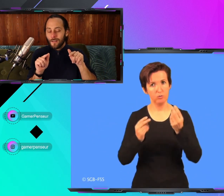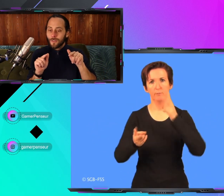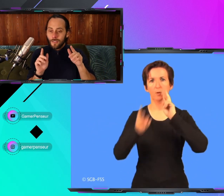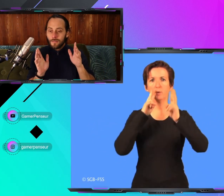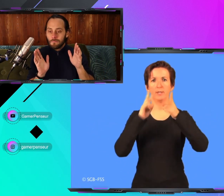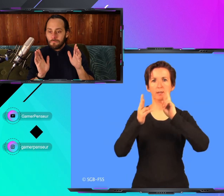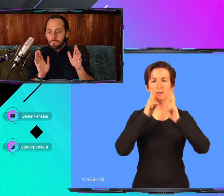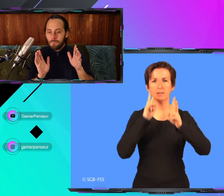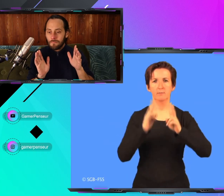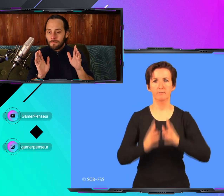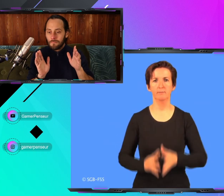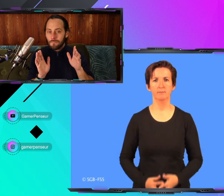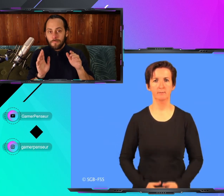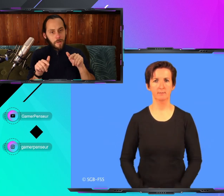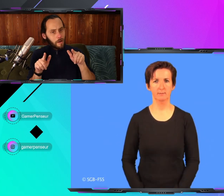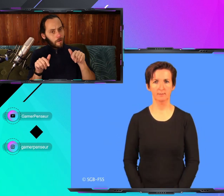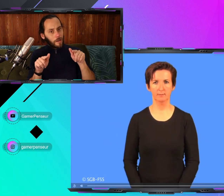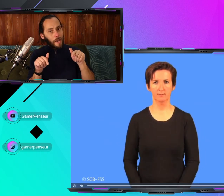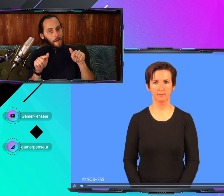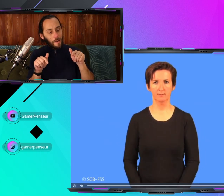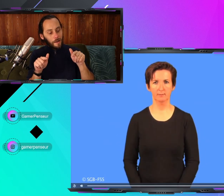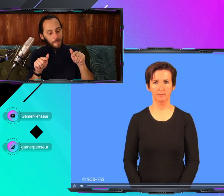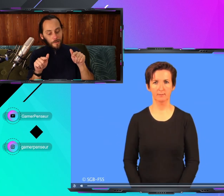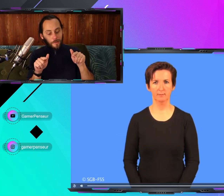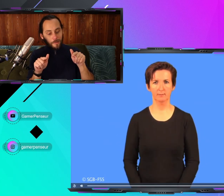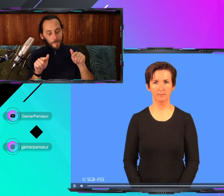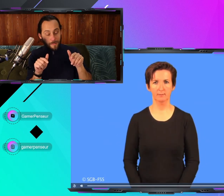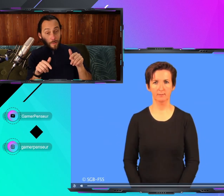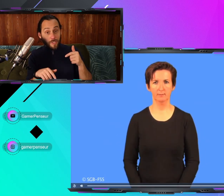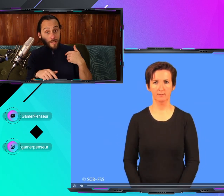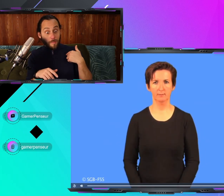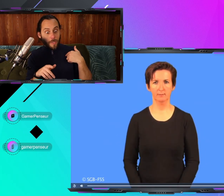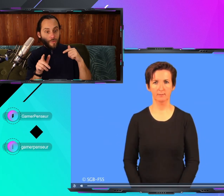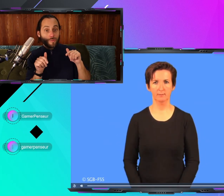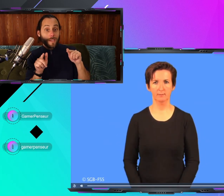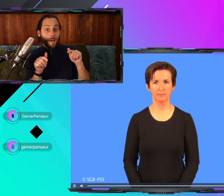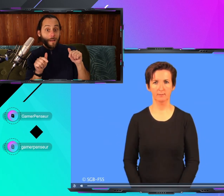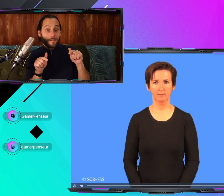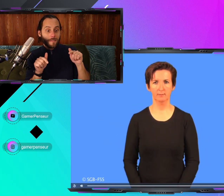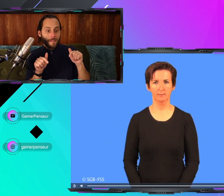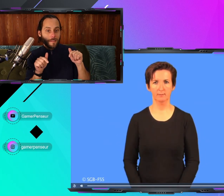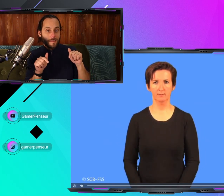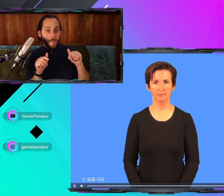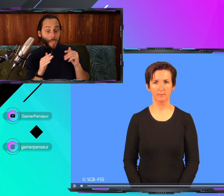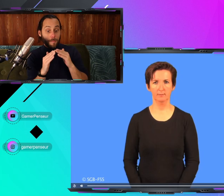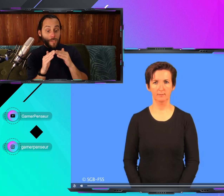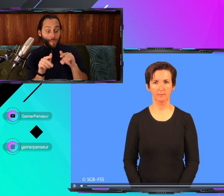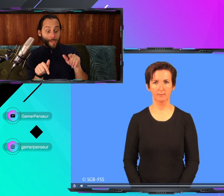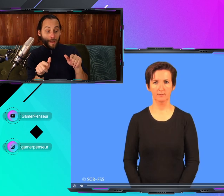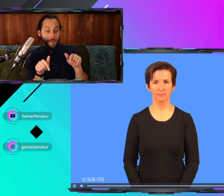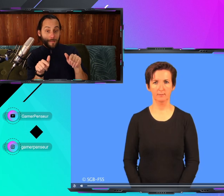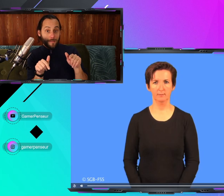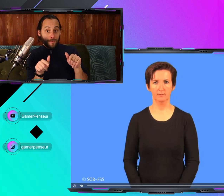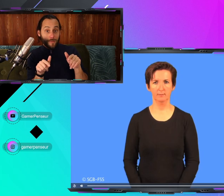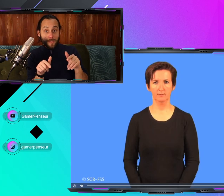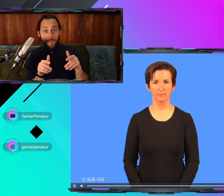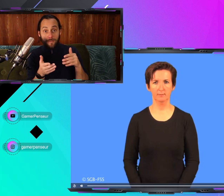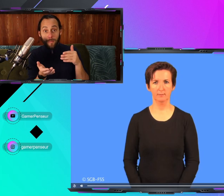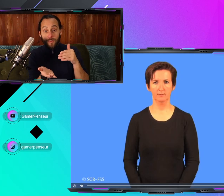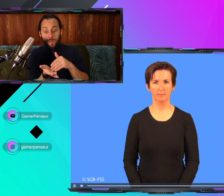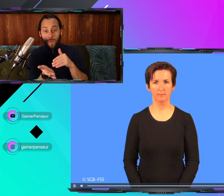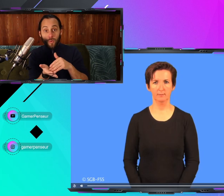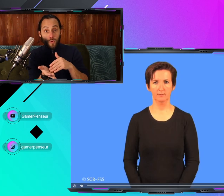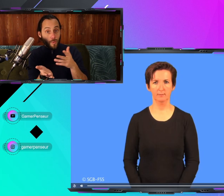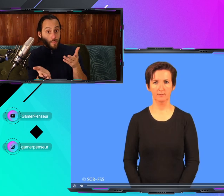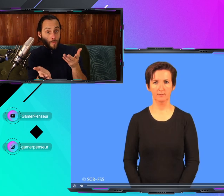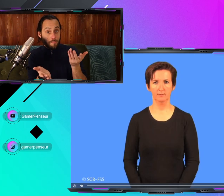La, ok. Alors la, c'est comme je dis, je suis là. Enfin, la maison est là. Donc c'est vraiment